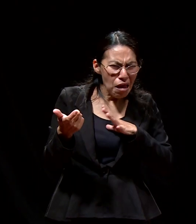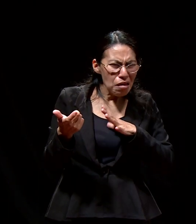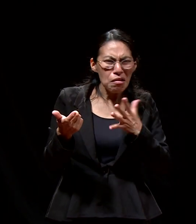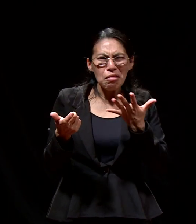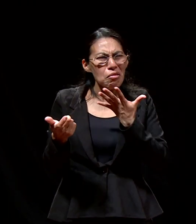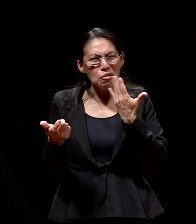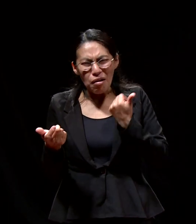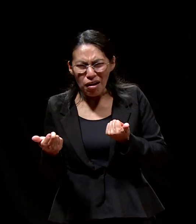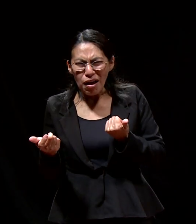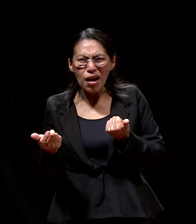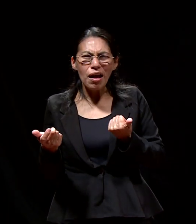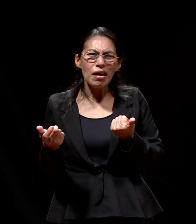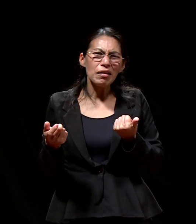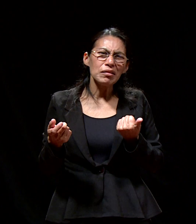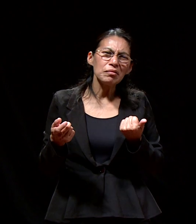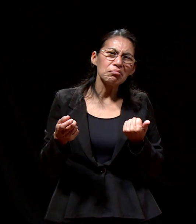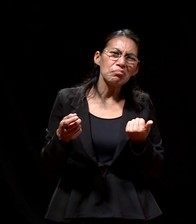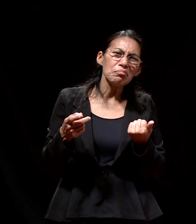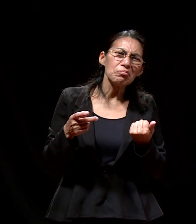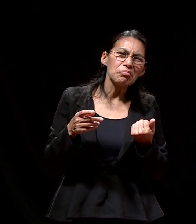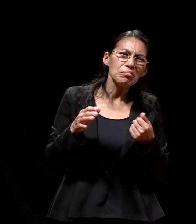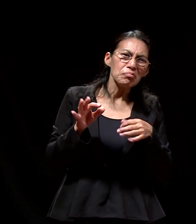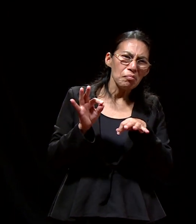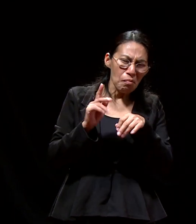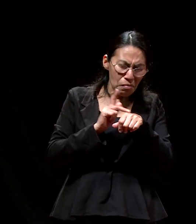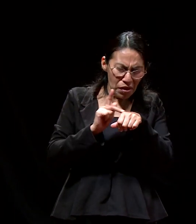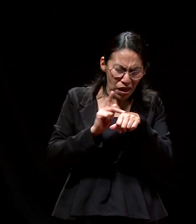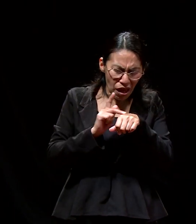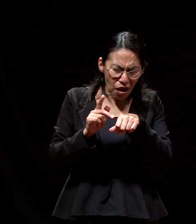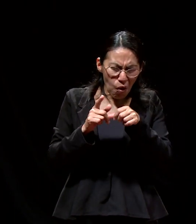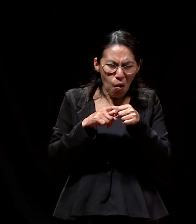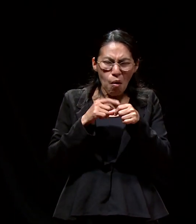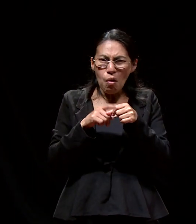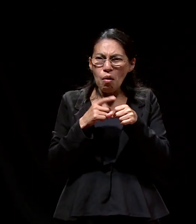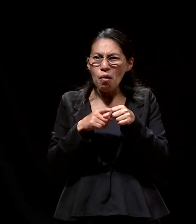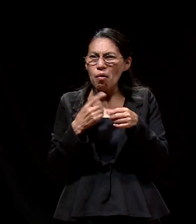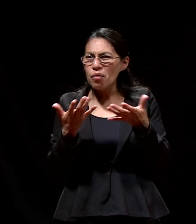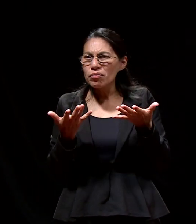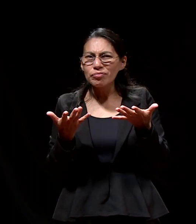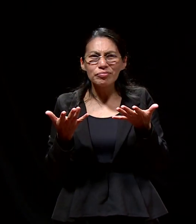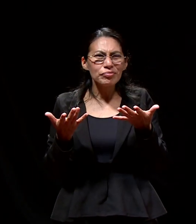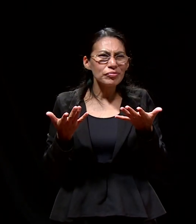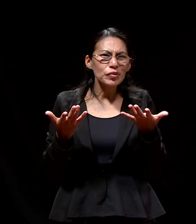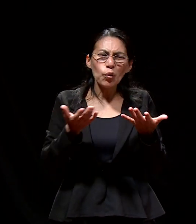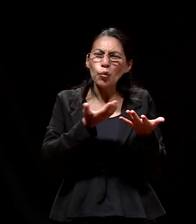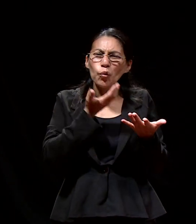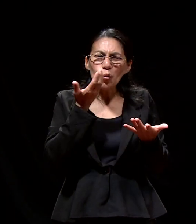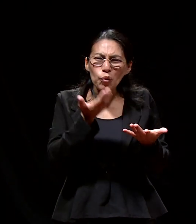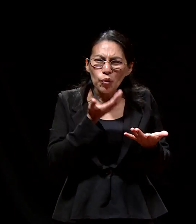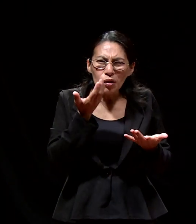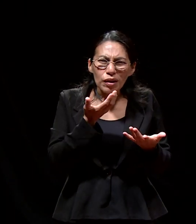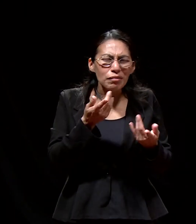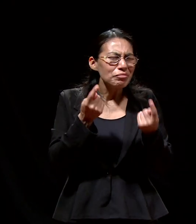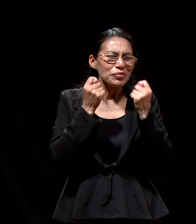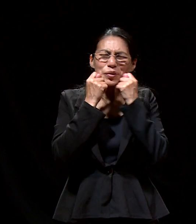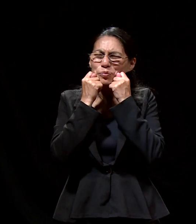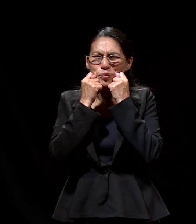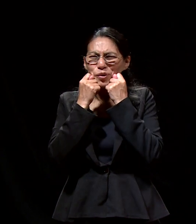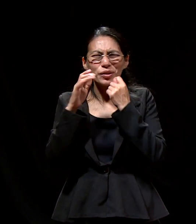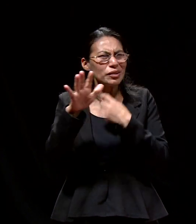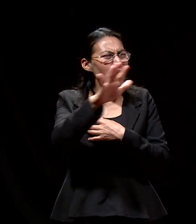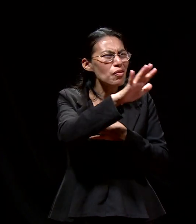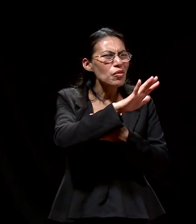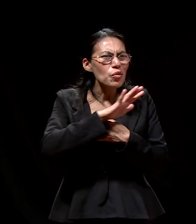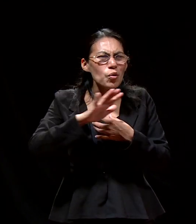discriminación social de raza cultura todos podemos recibir el más grande de los regalos porque al